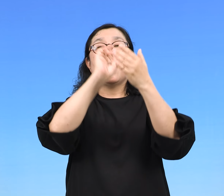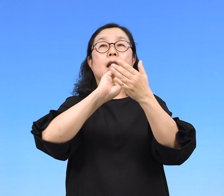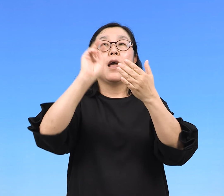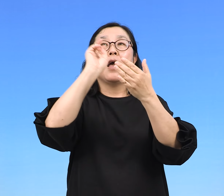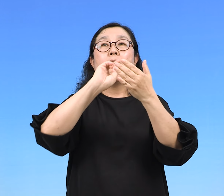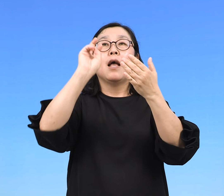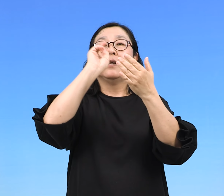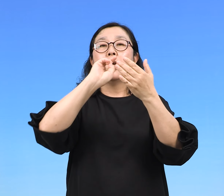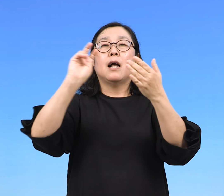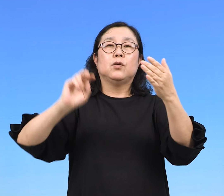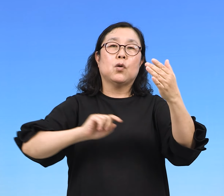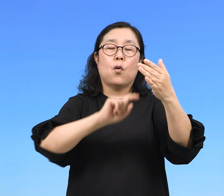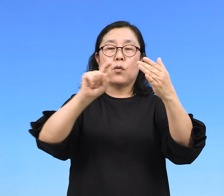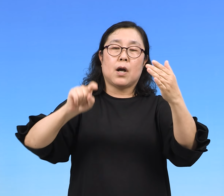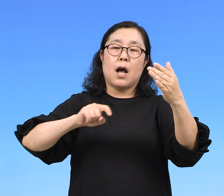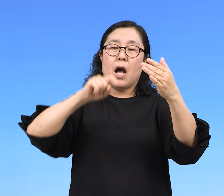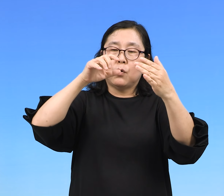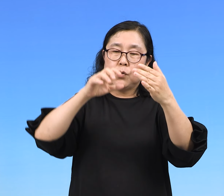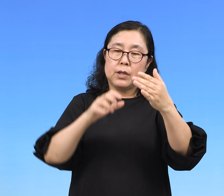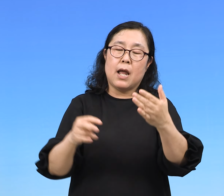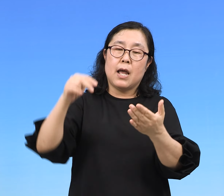찬송 가운데 서신 주님.